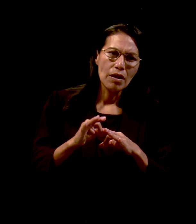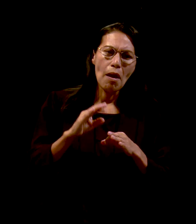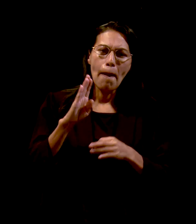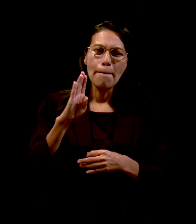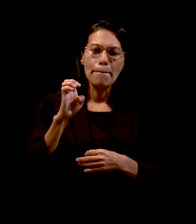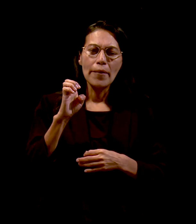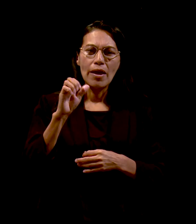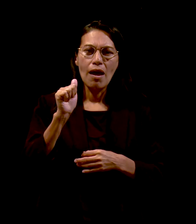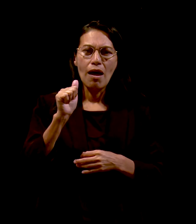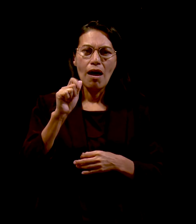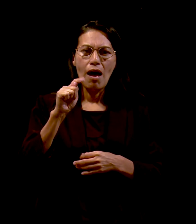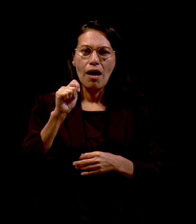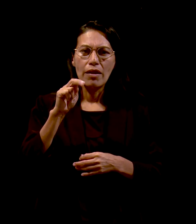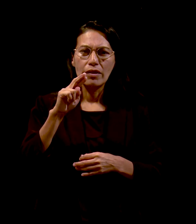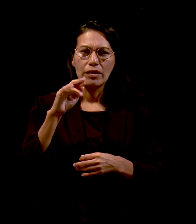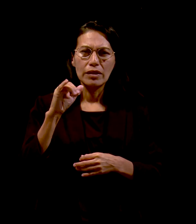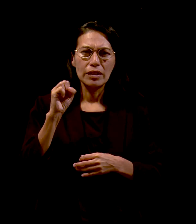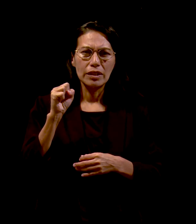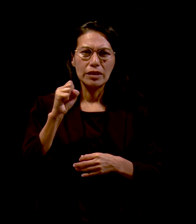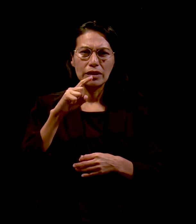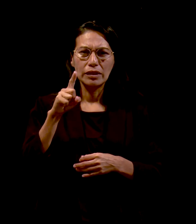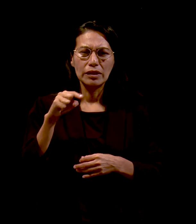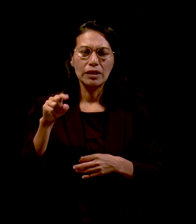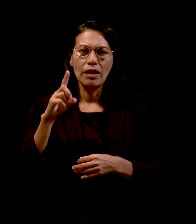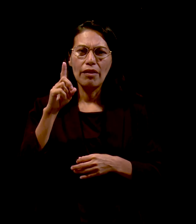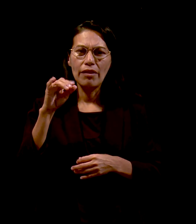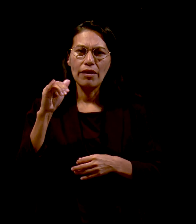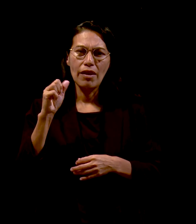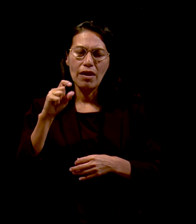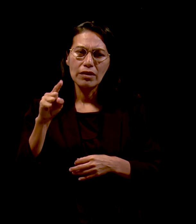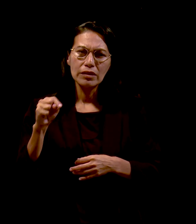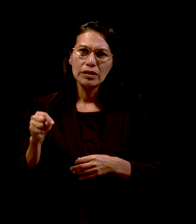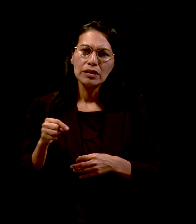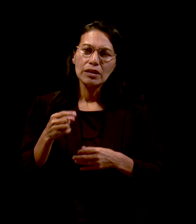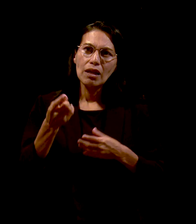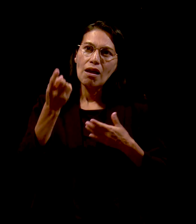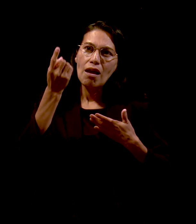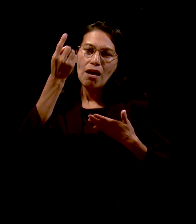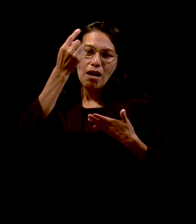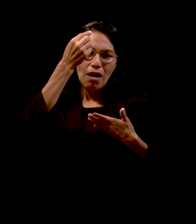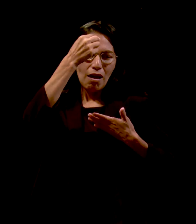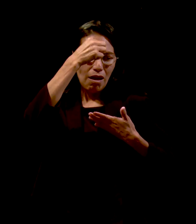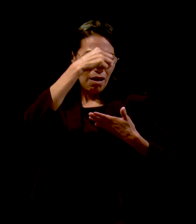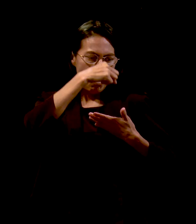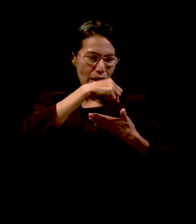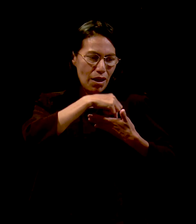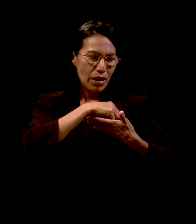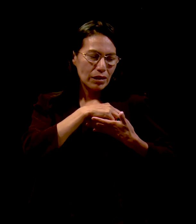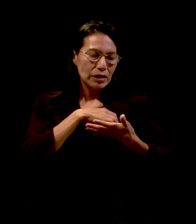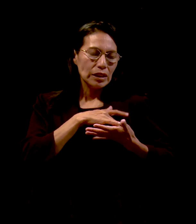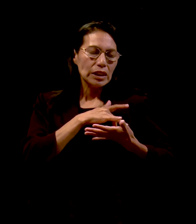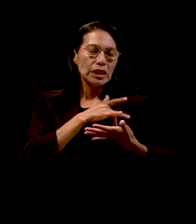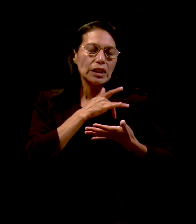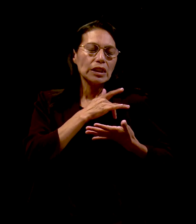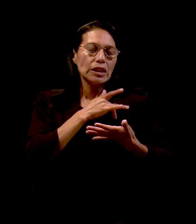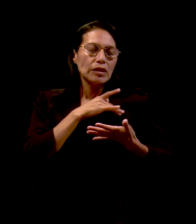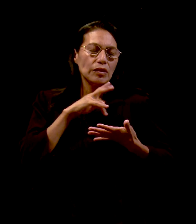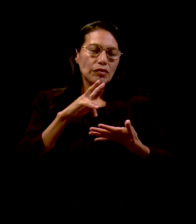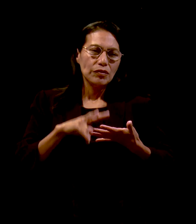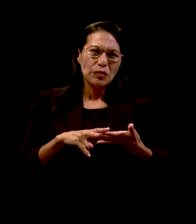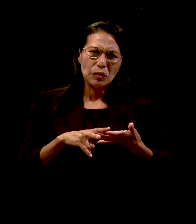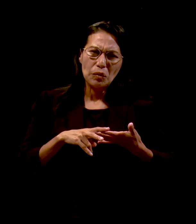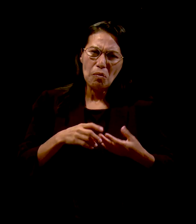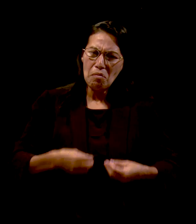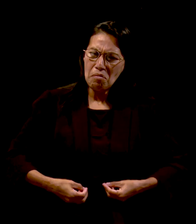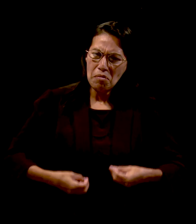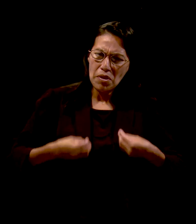acepte a jesucristo vamos a unirnos para que beatriz se con nueva y pueda entregar su vida a